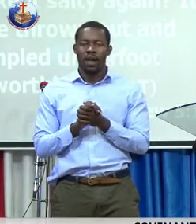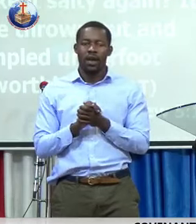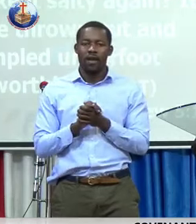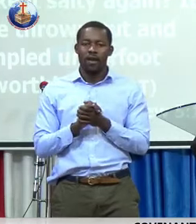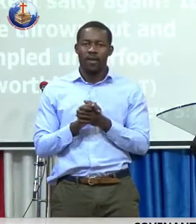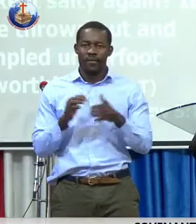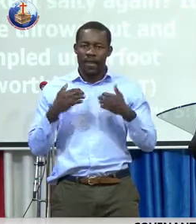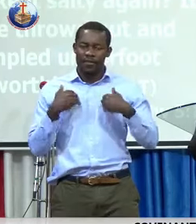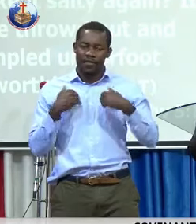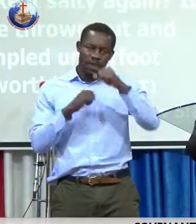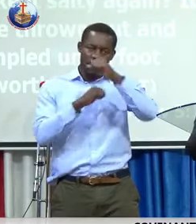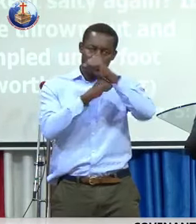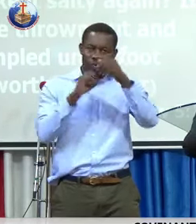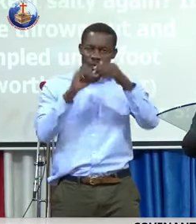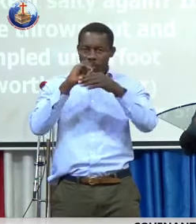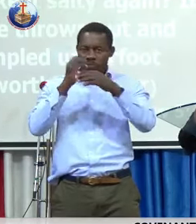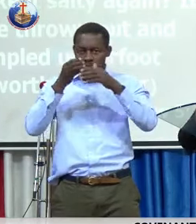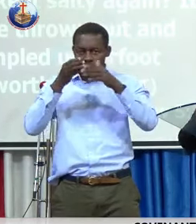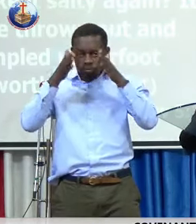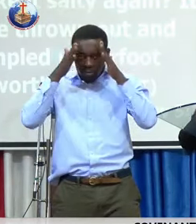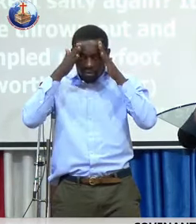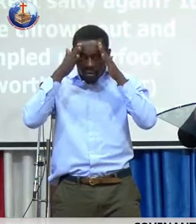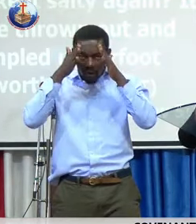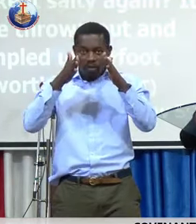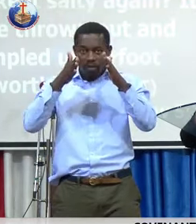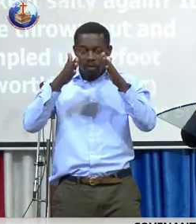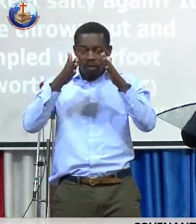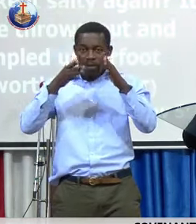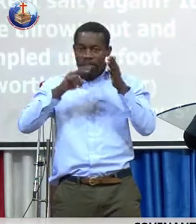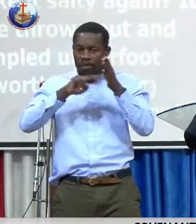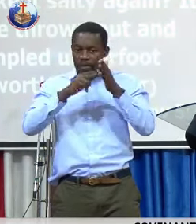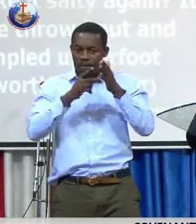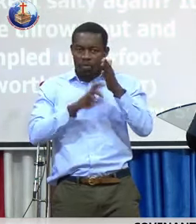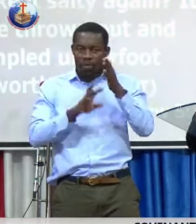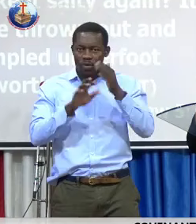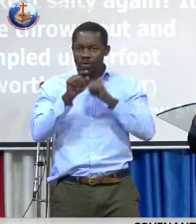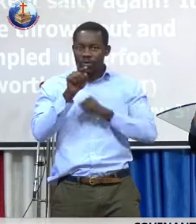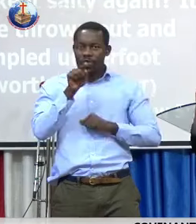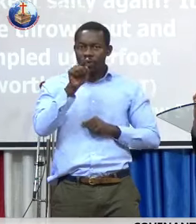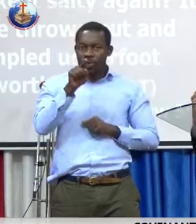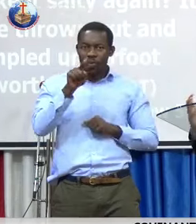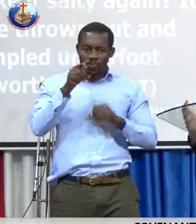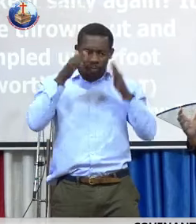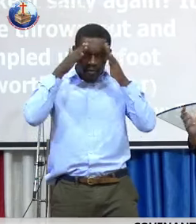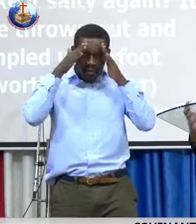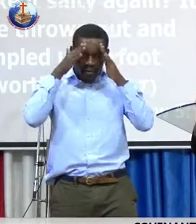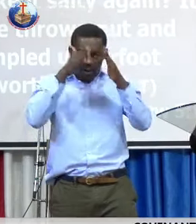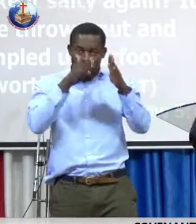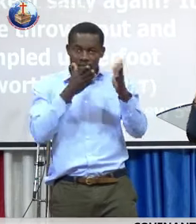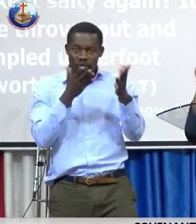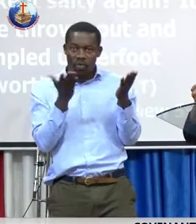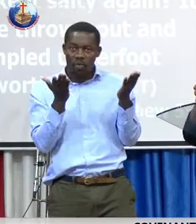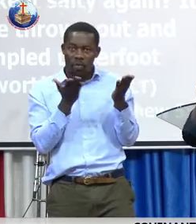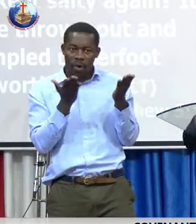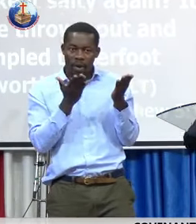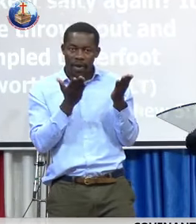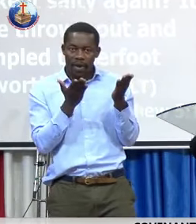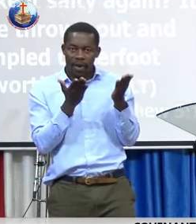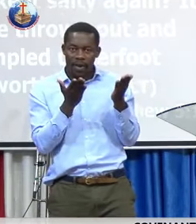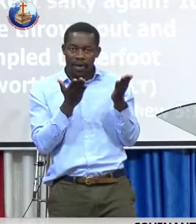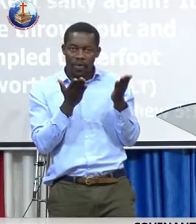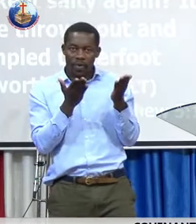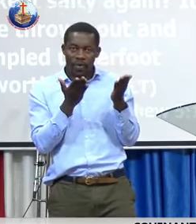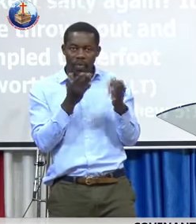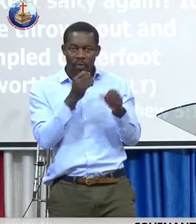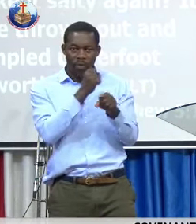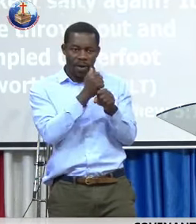kuwepo na lengo. That means we are an object to fulfill a certain purpose or a certain role. Inamaanisha kwamba sisi